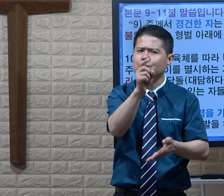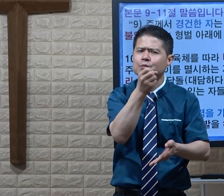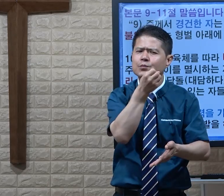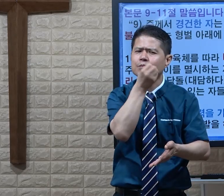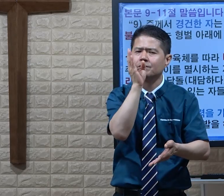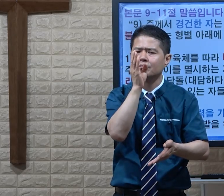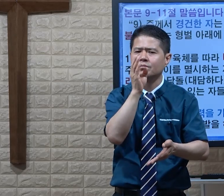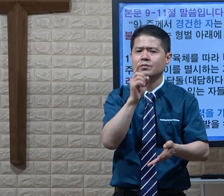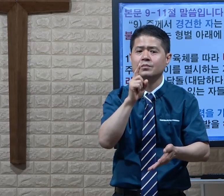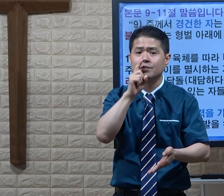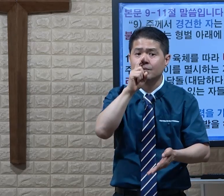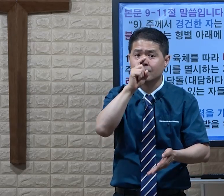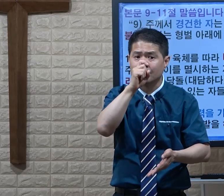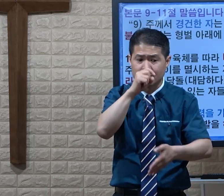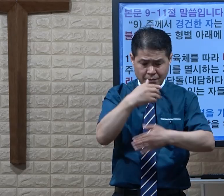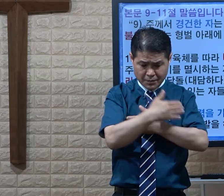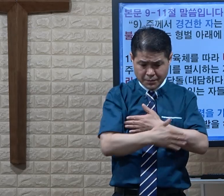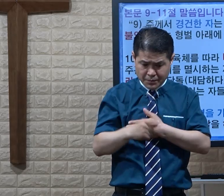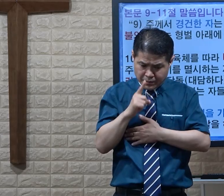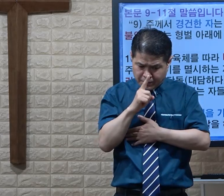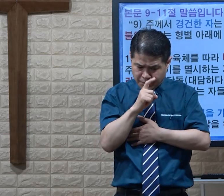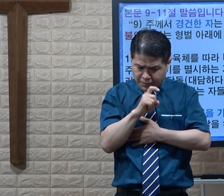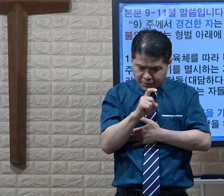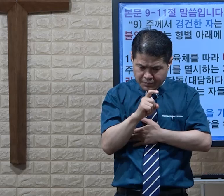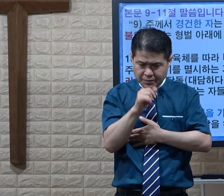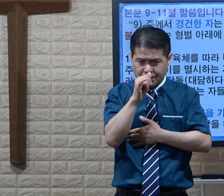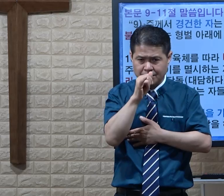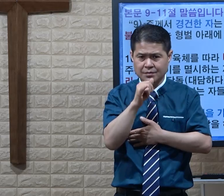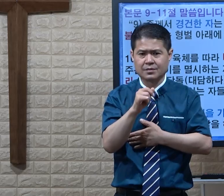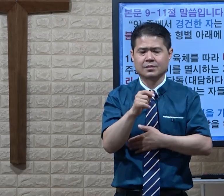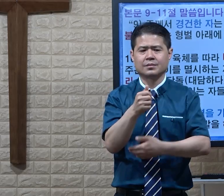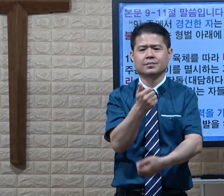구약과 신약에서는 오늘날의 이 더러운 정욕에 대해서